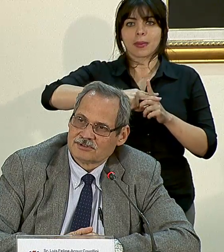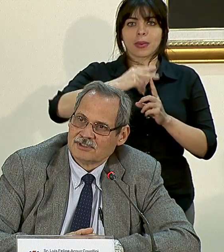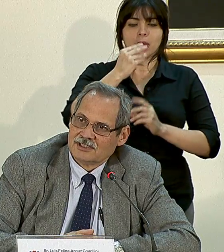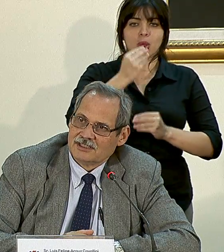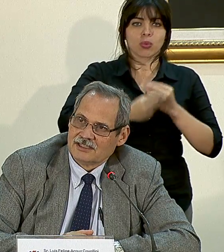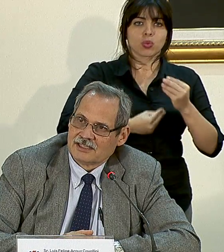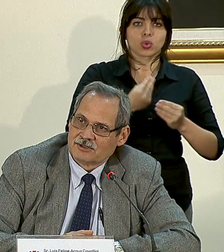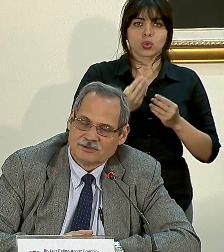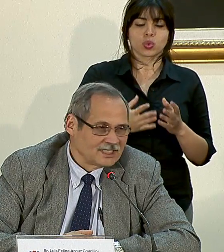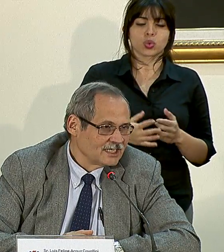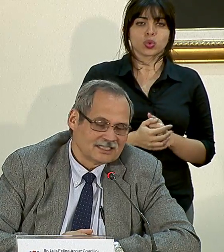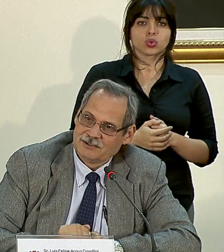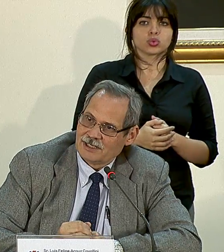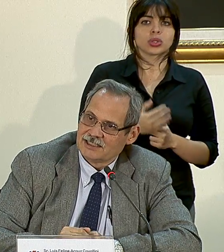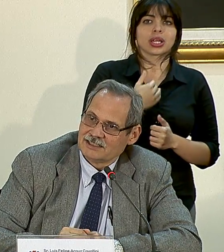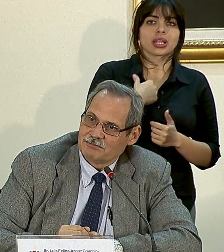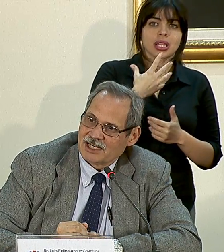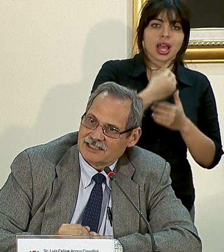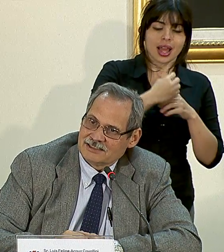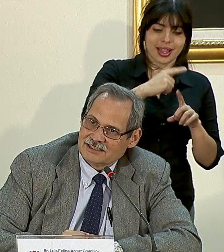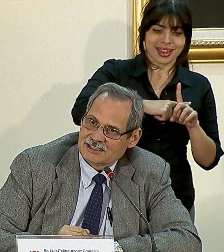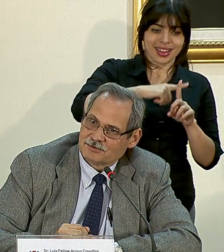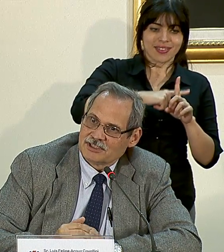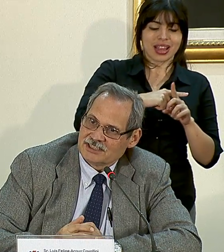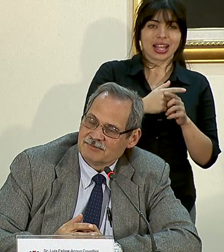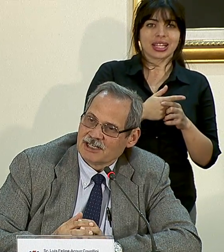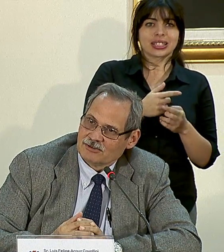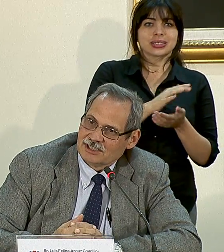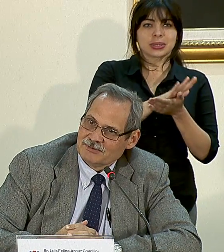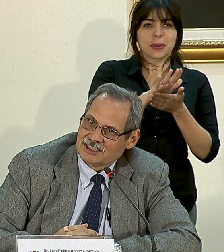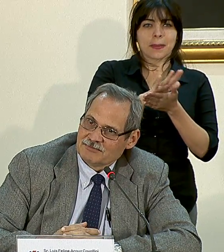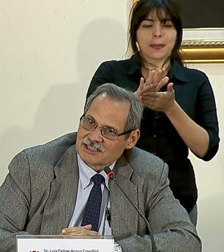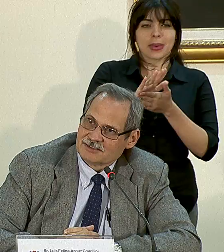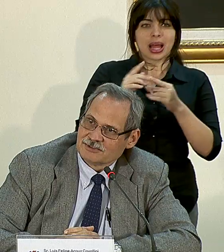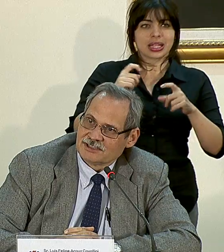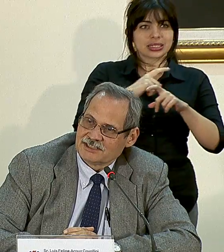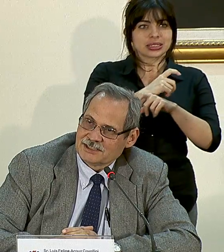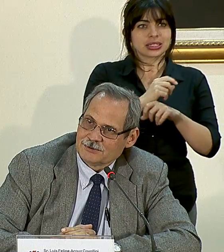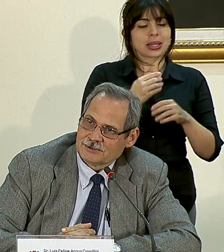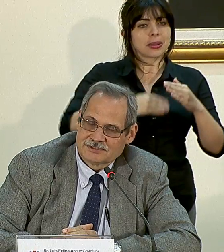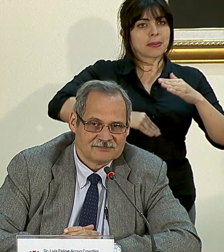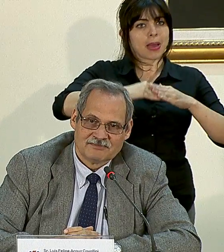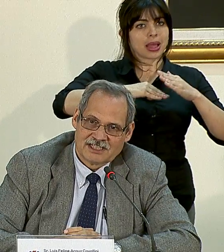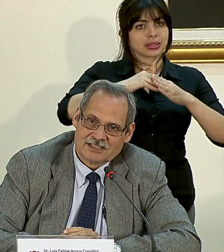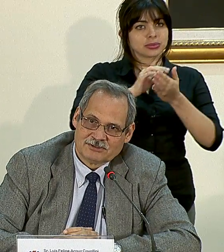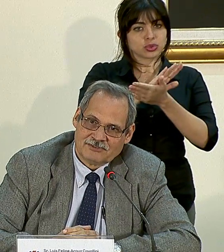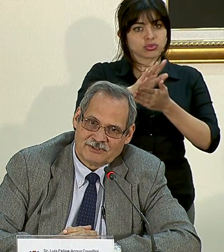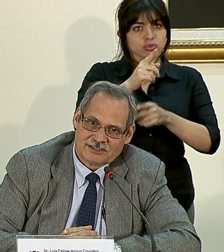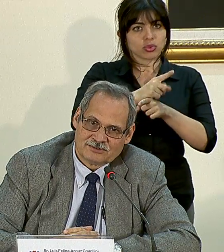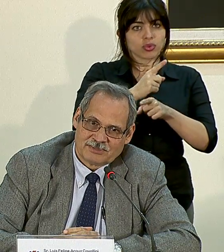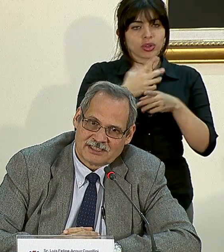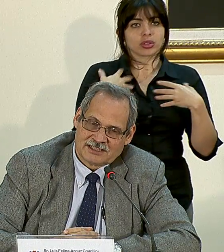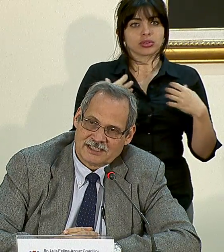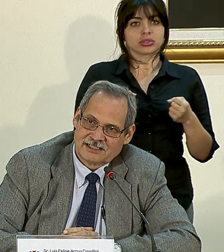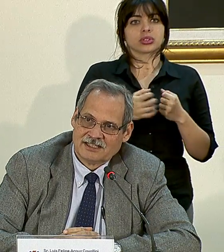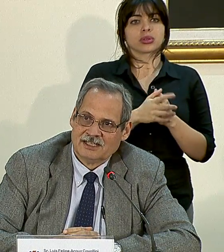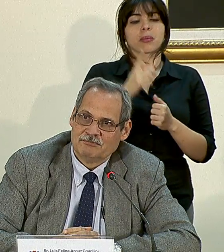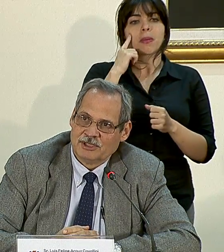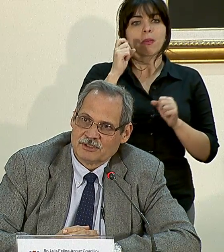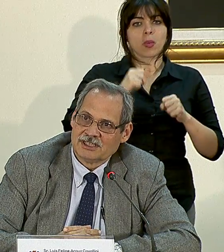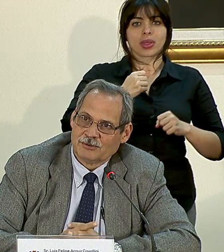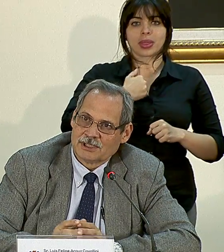productos que contengan niveles de plaguicidas por encima de los límites máximos de residuos. Se ha hecho un esfuerzo para